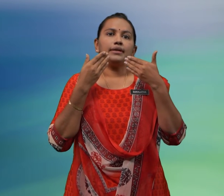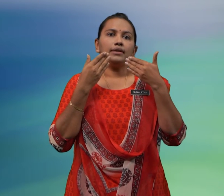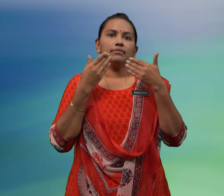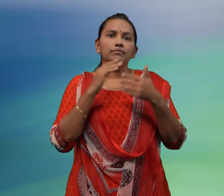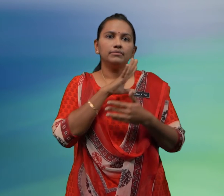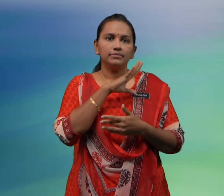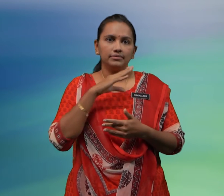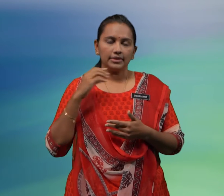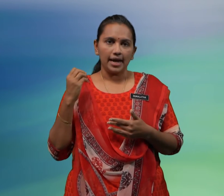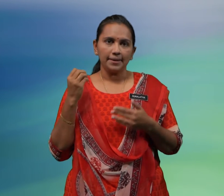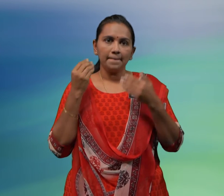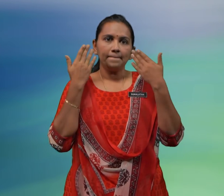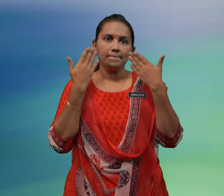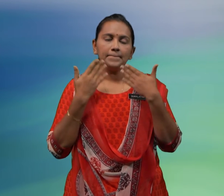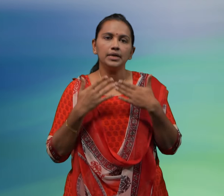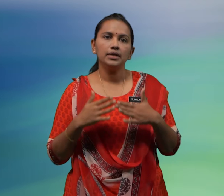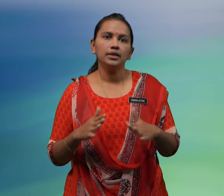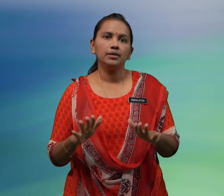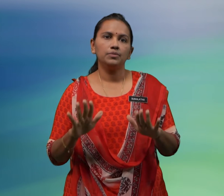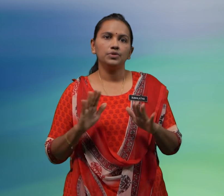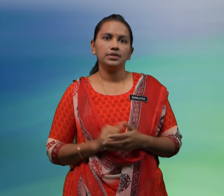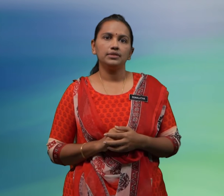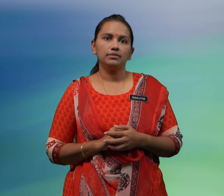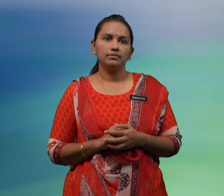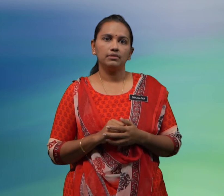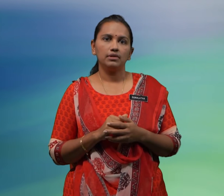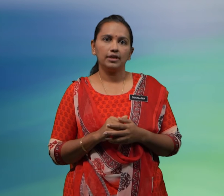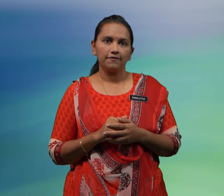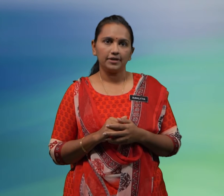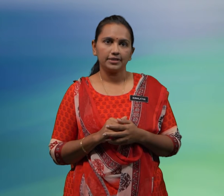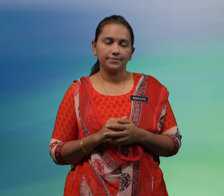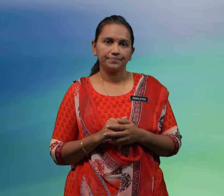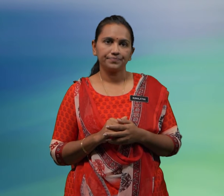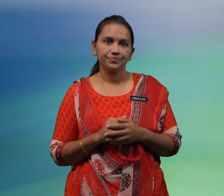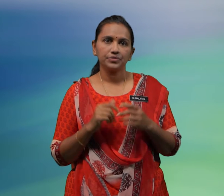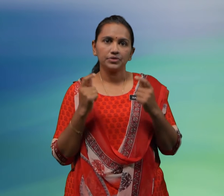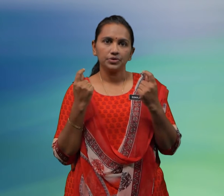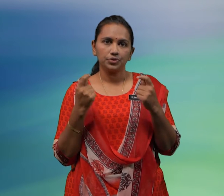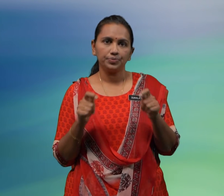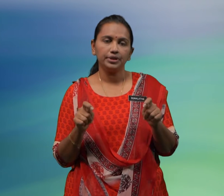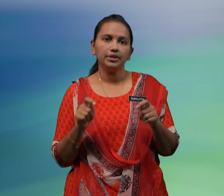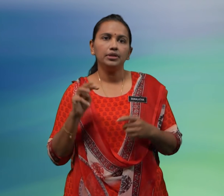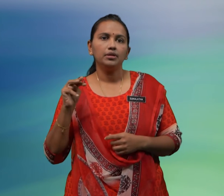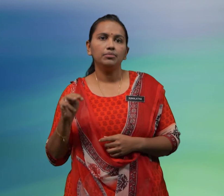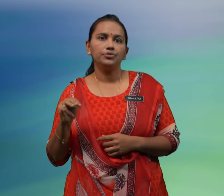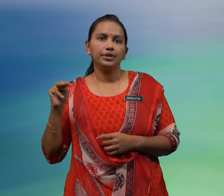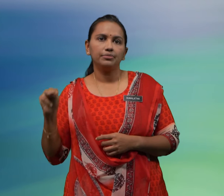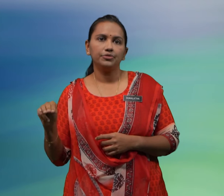menarik dan menghembus nafas. Cuba